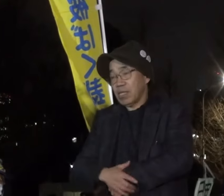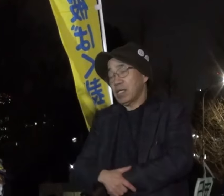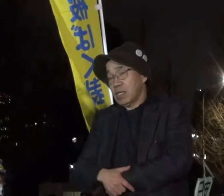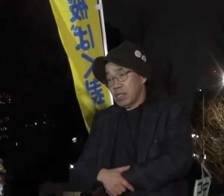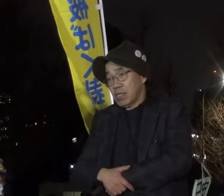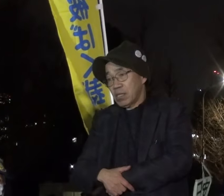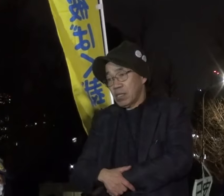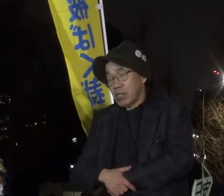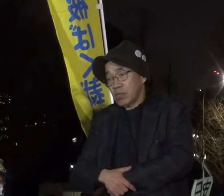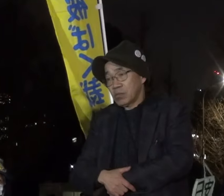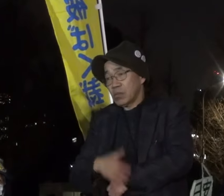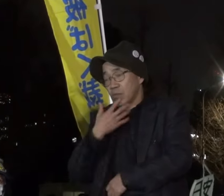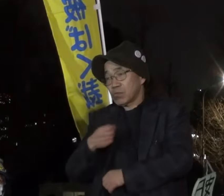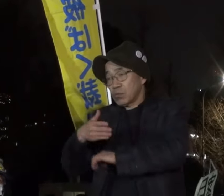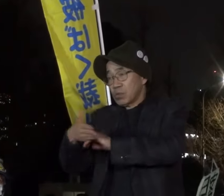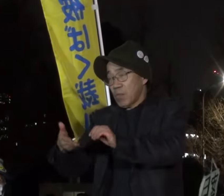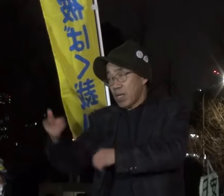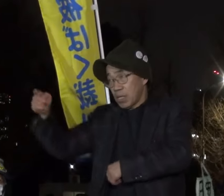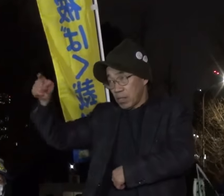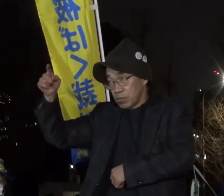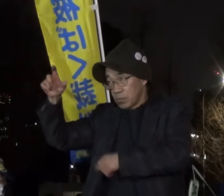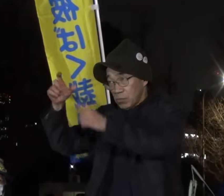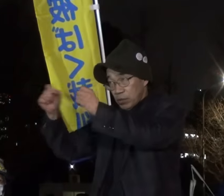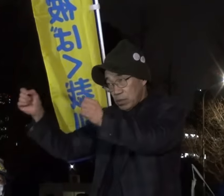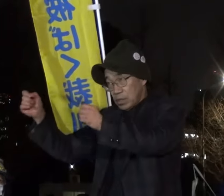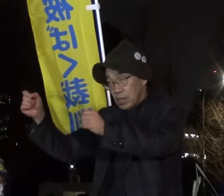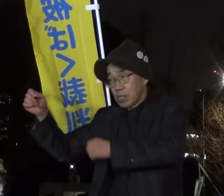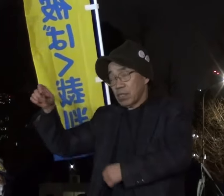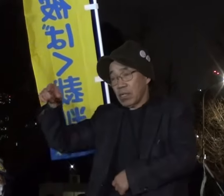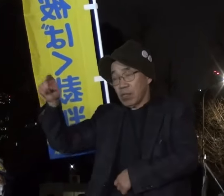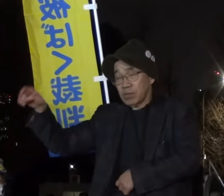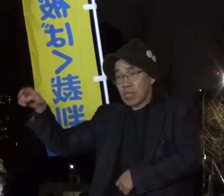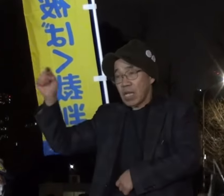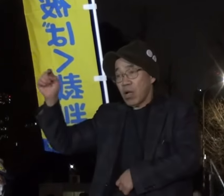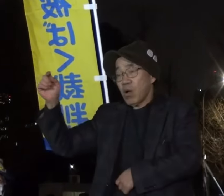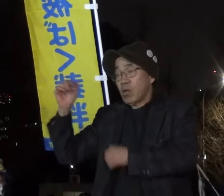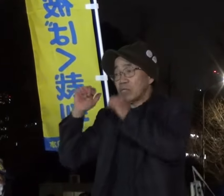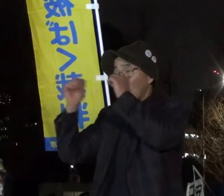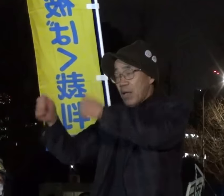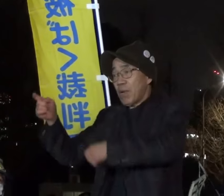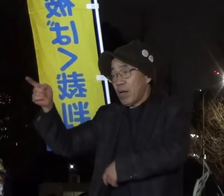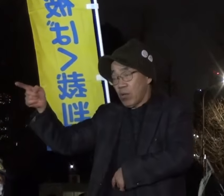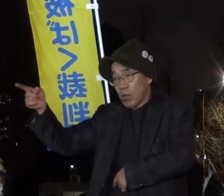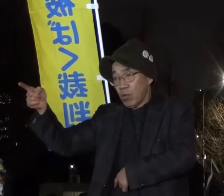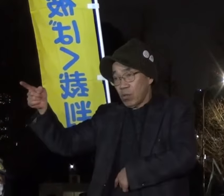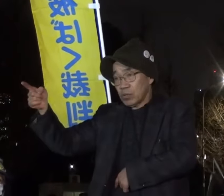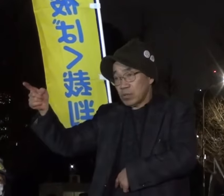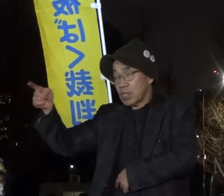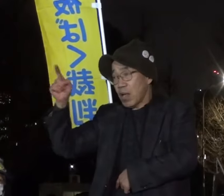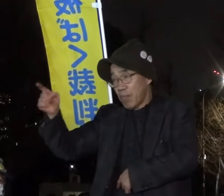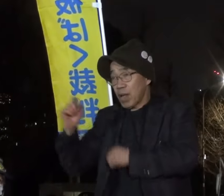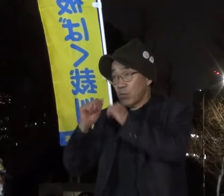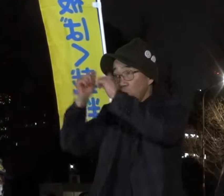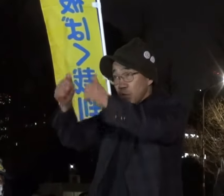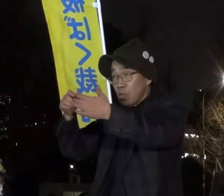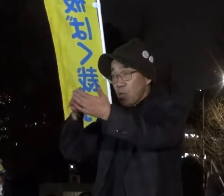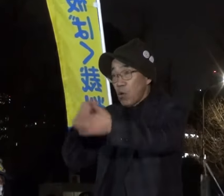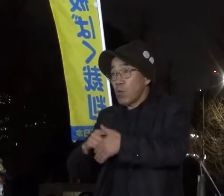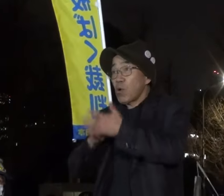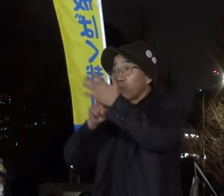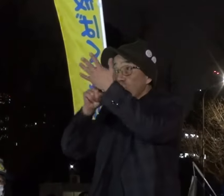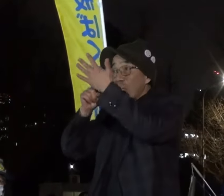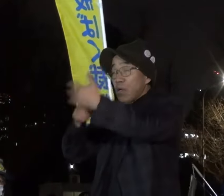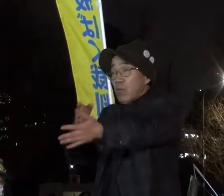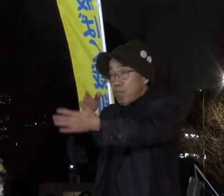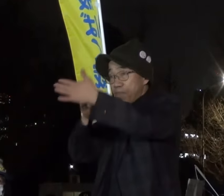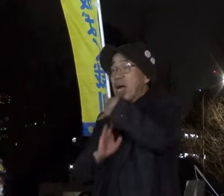国、福島県、地方自治体の代理人はその裁判自体を却下させろということです。原告が言っていることは分から